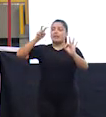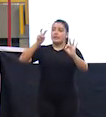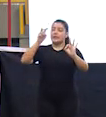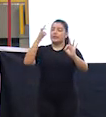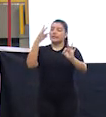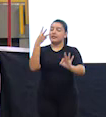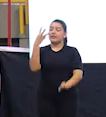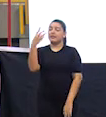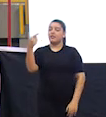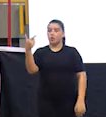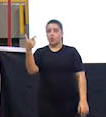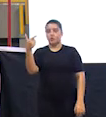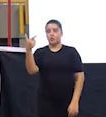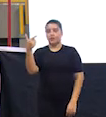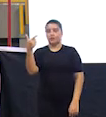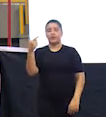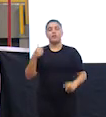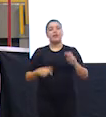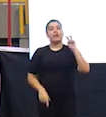532,